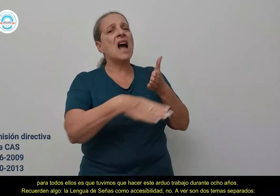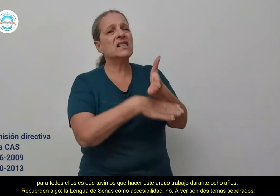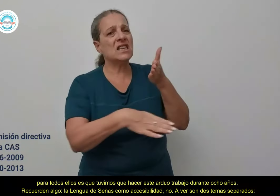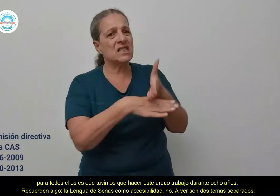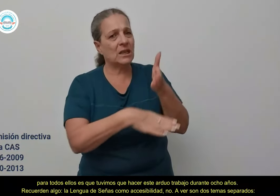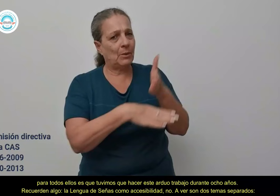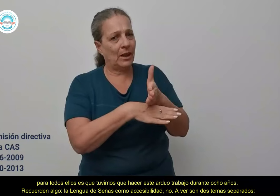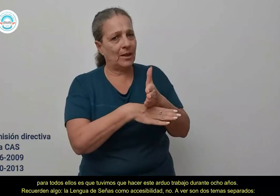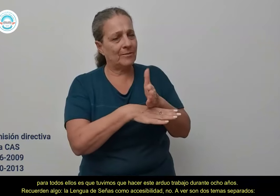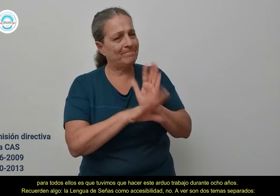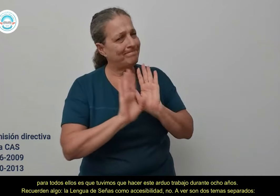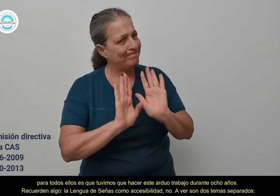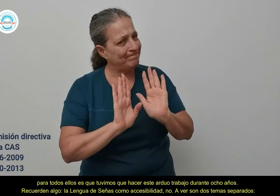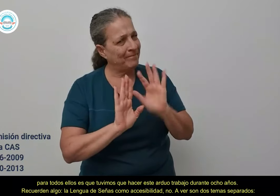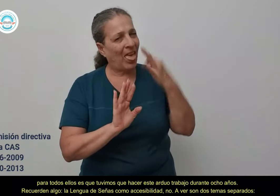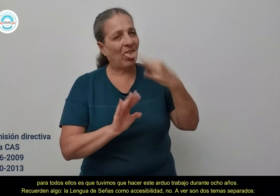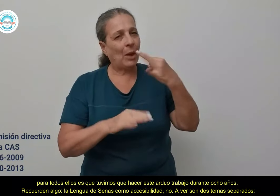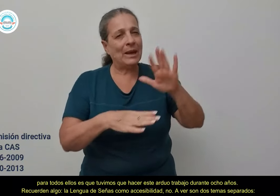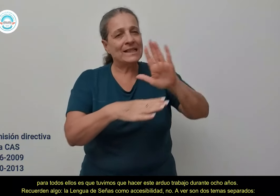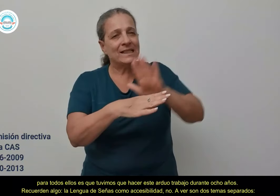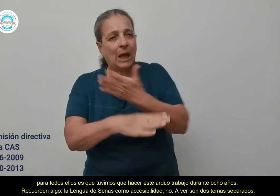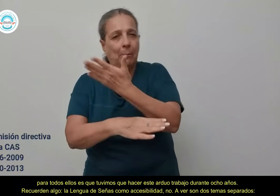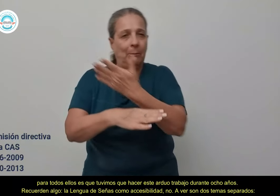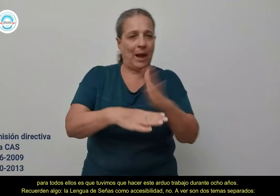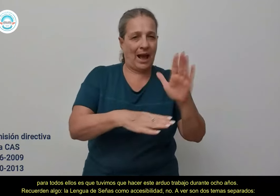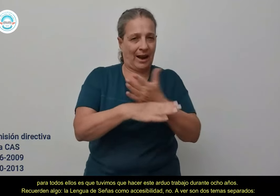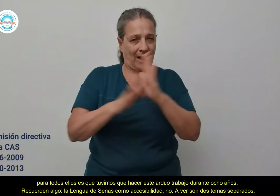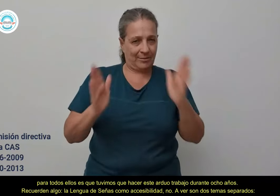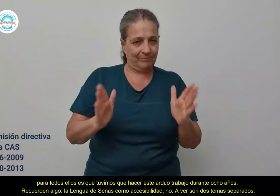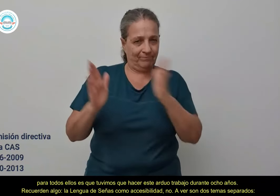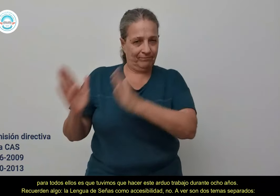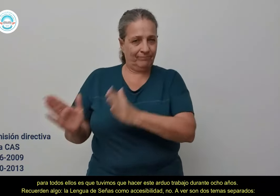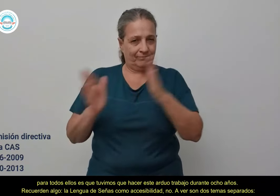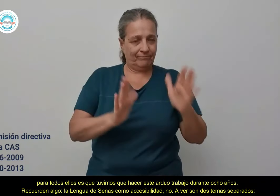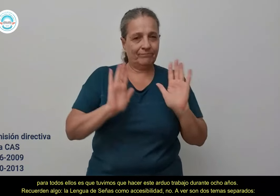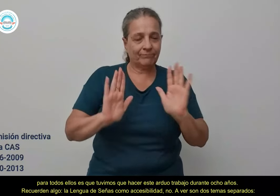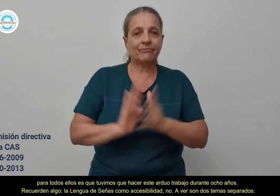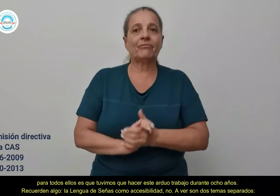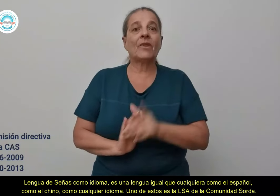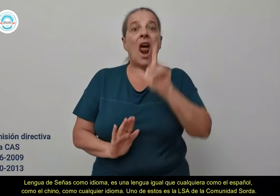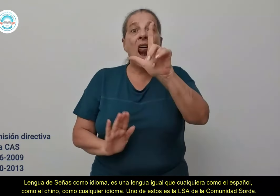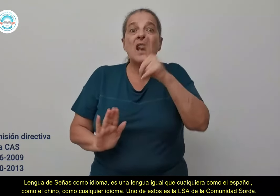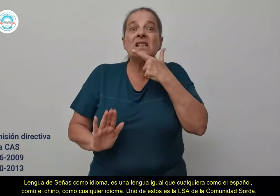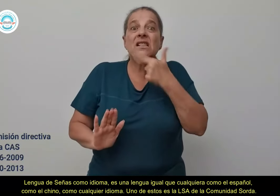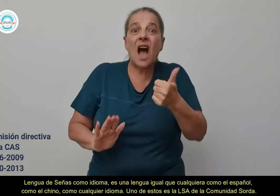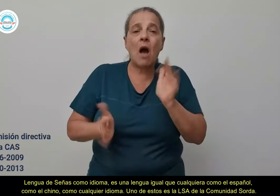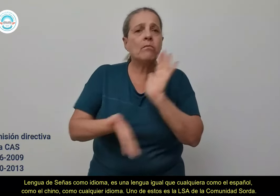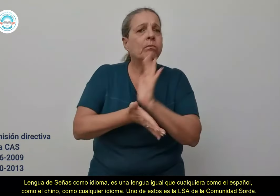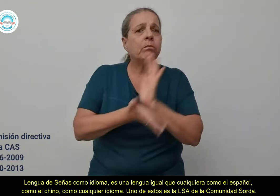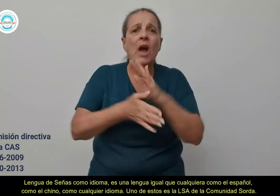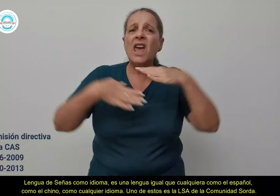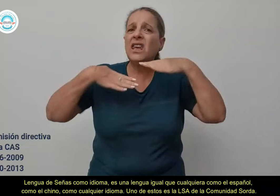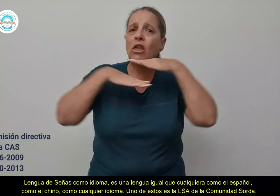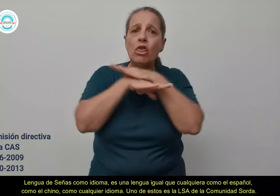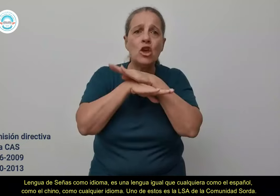como accesibilidad? No. A ver, son dos temas separados. Lengua de señas como